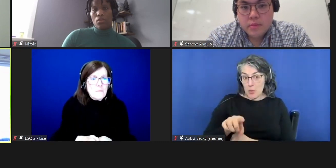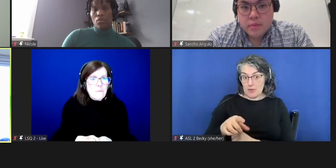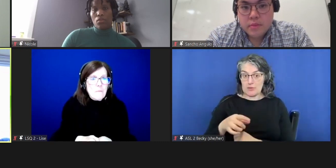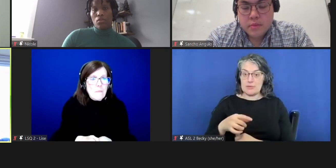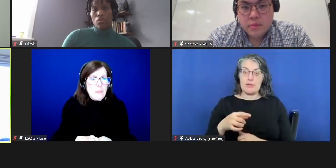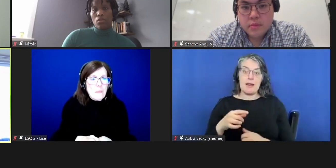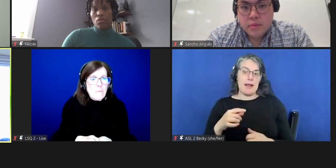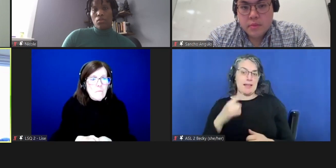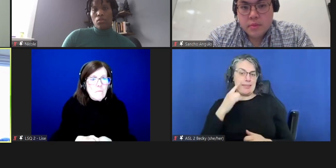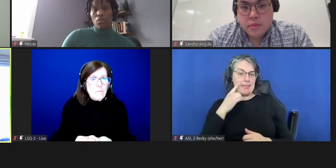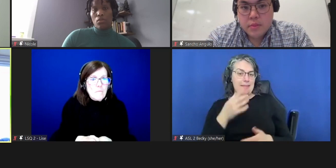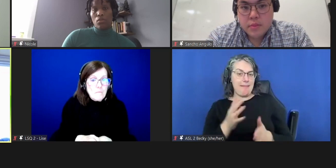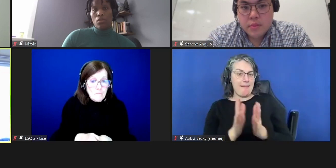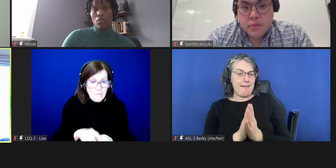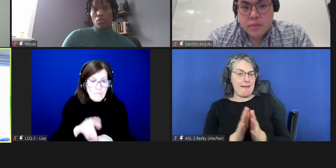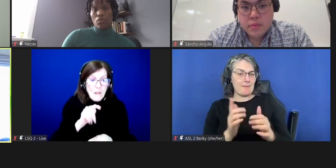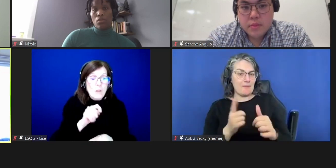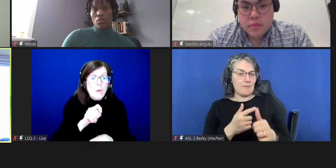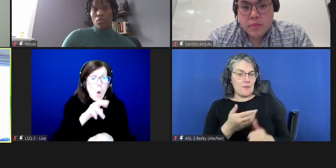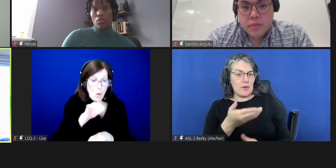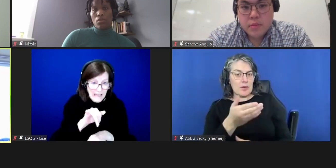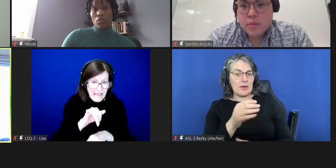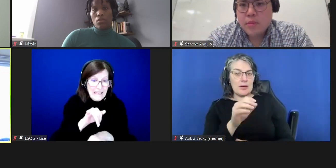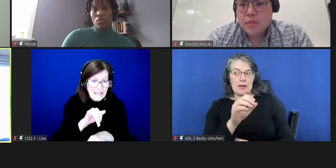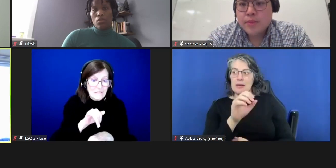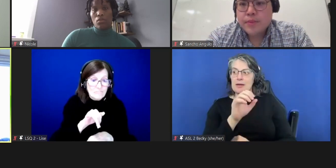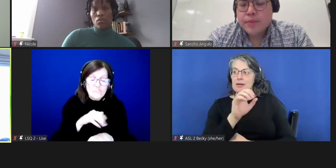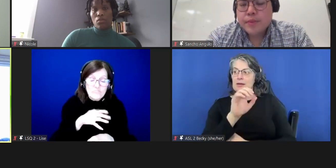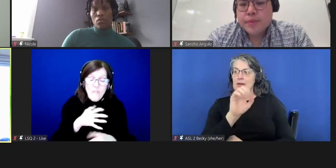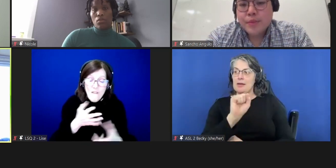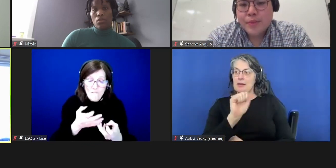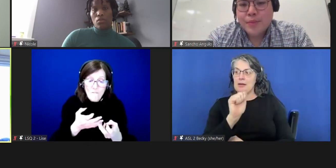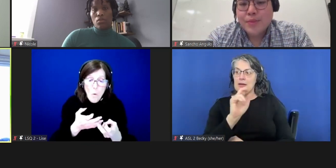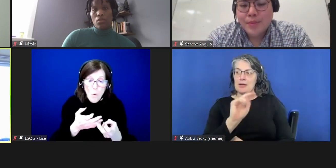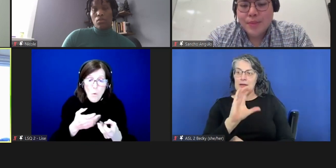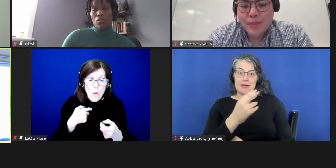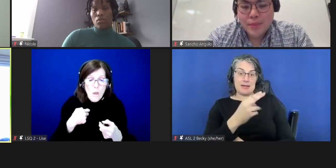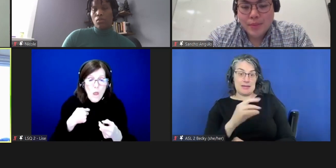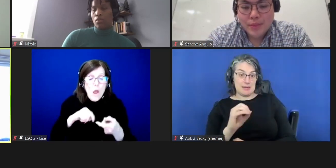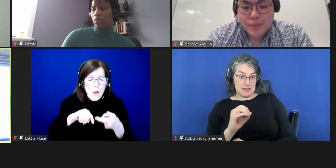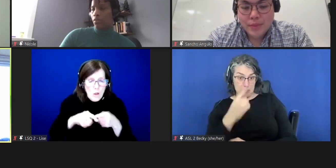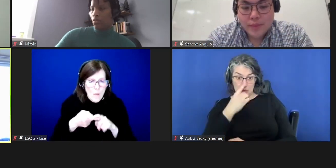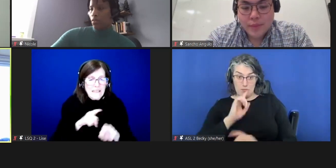et il a tenu à ce qu'on pose cette question pour commencer. Et on va commencer avec Sancho.